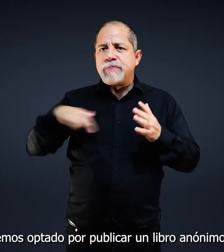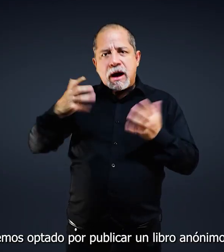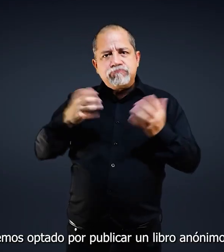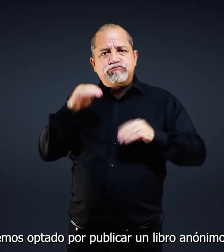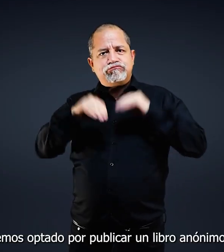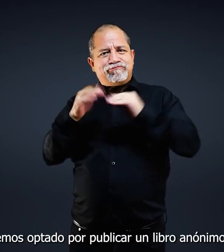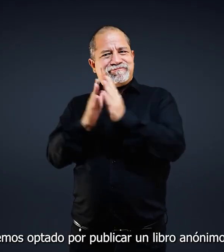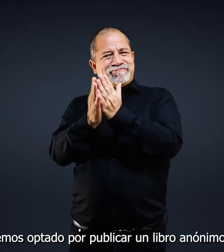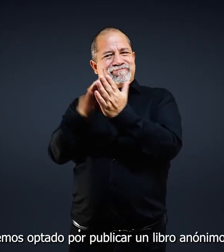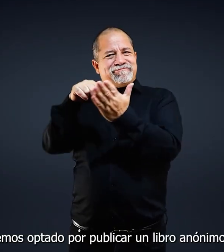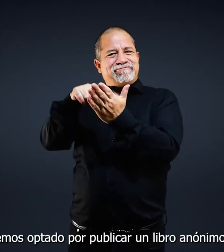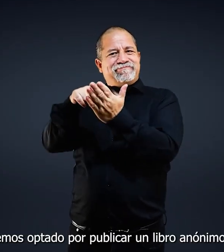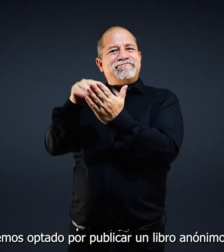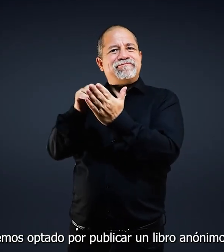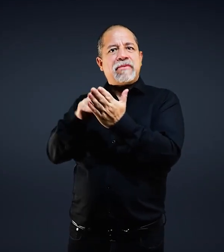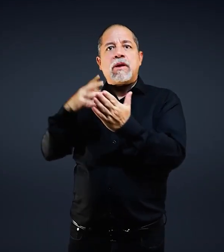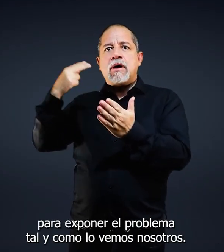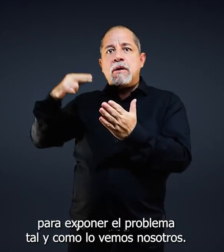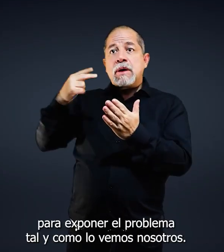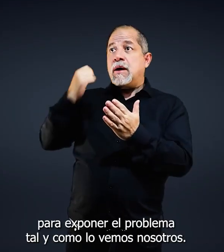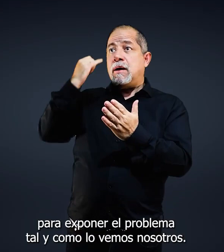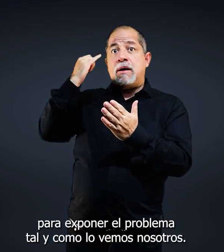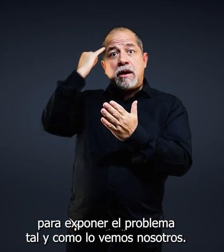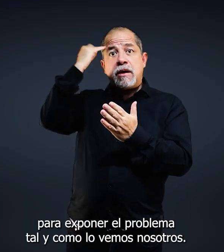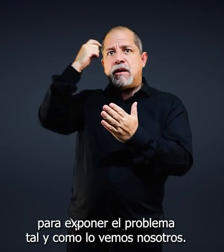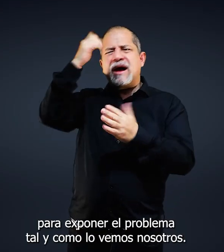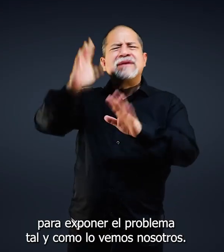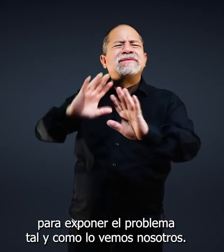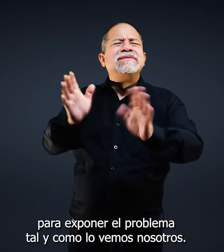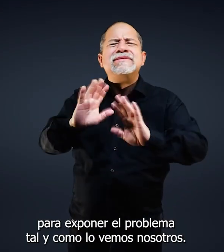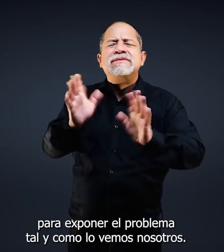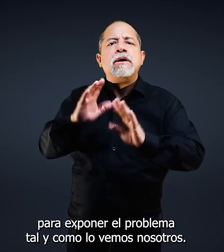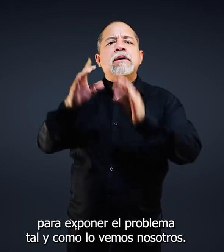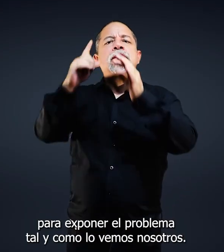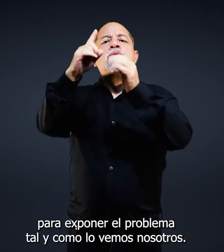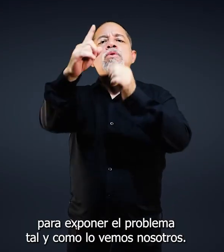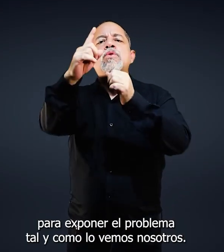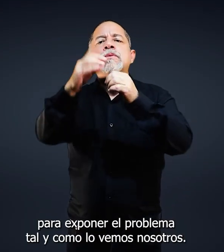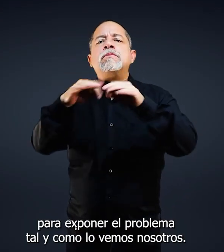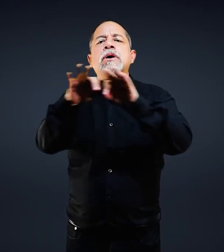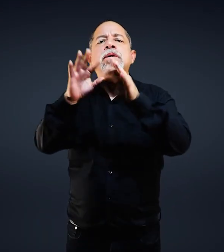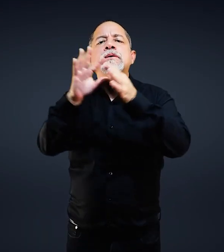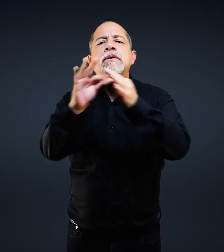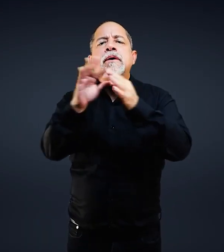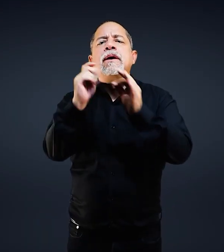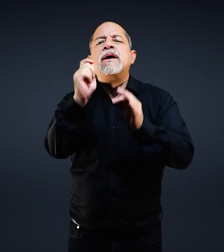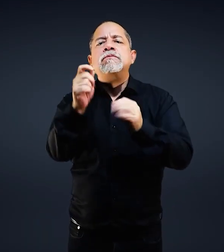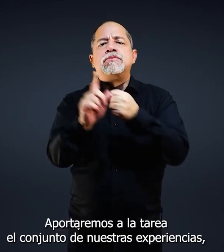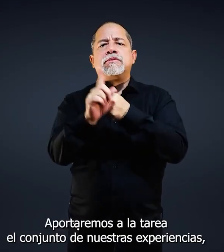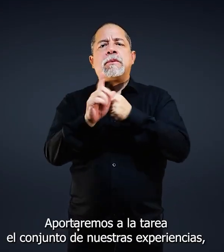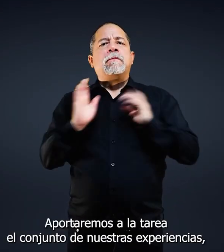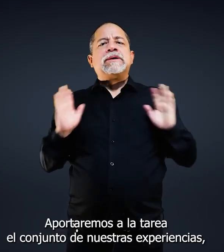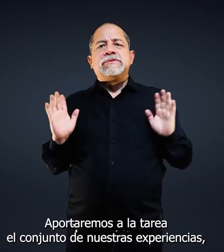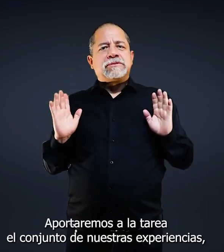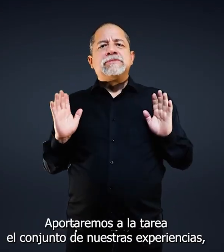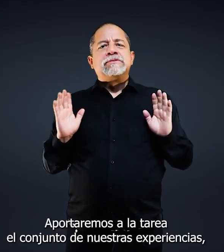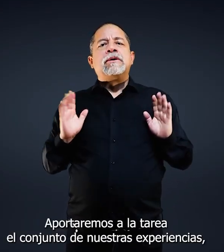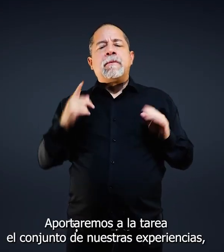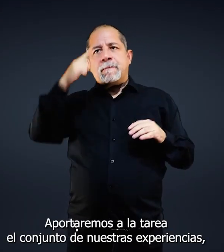libro anónimo para exponer el problema tal y como lo vemos nosotros. Aportaremos a la tarea el conjunto